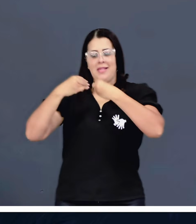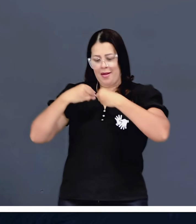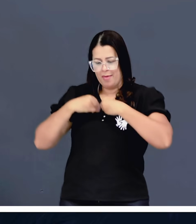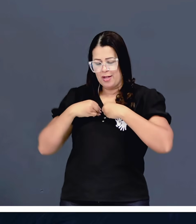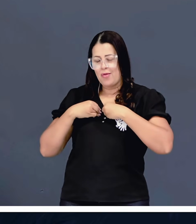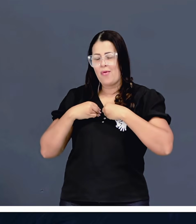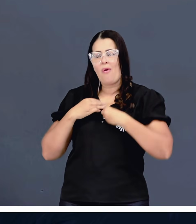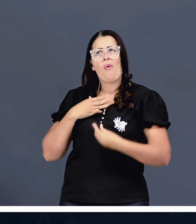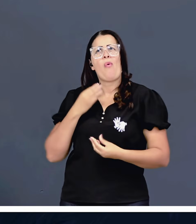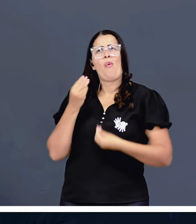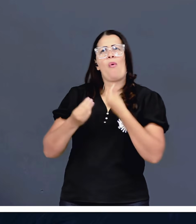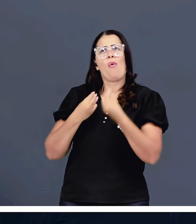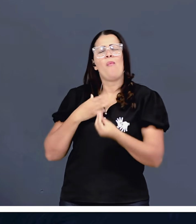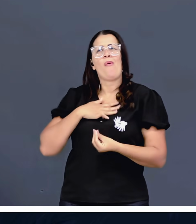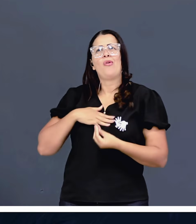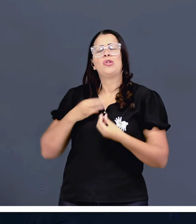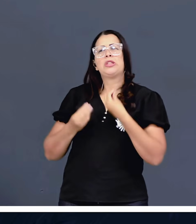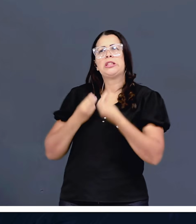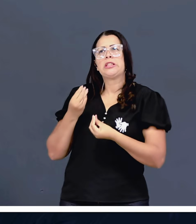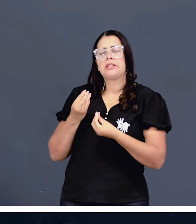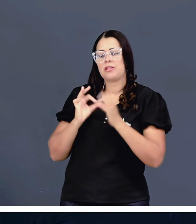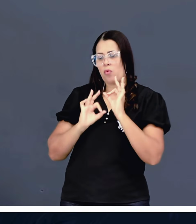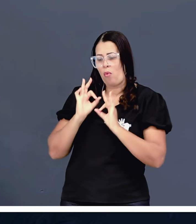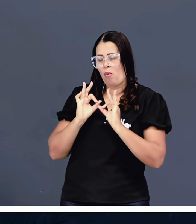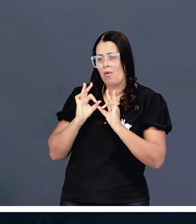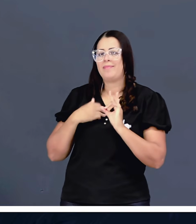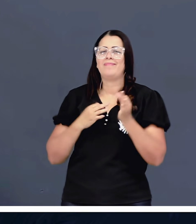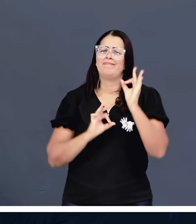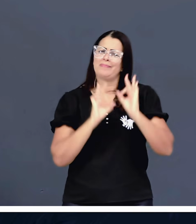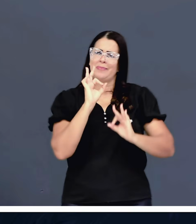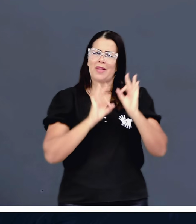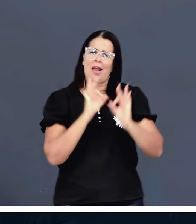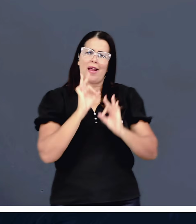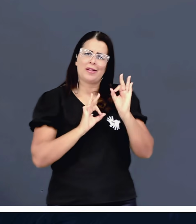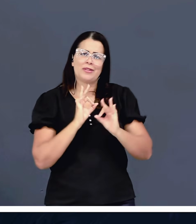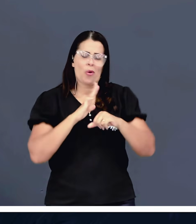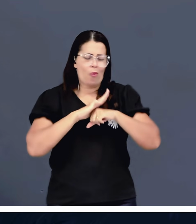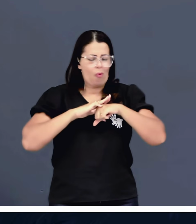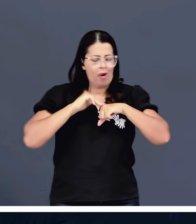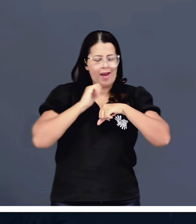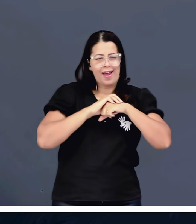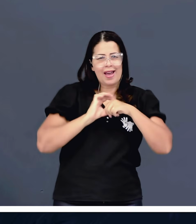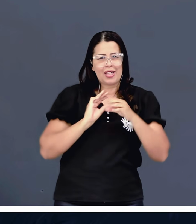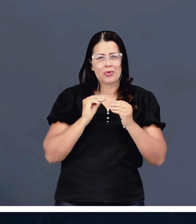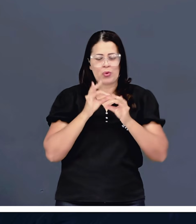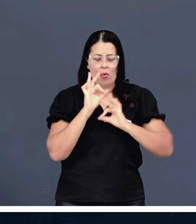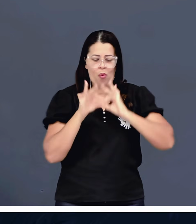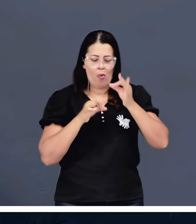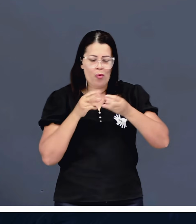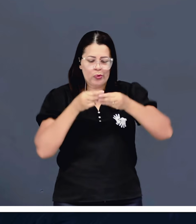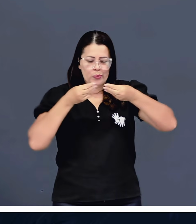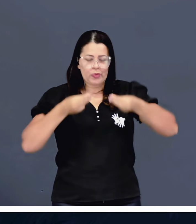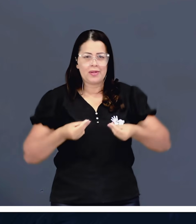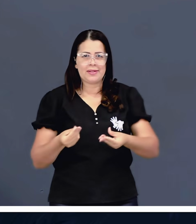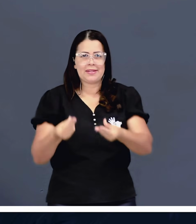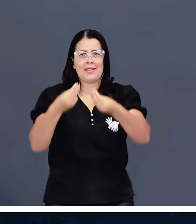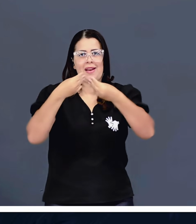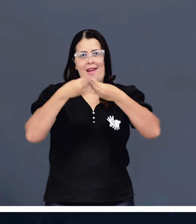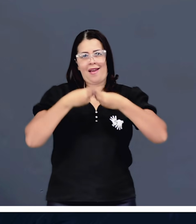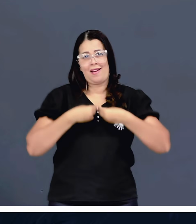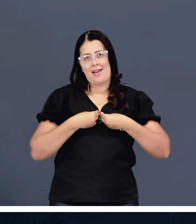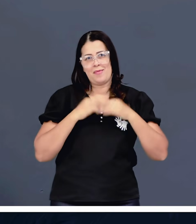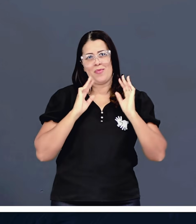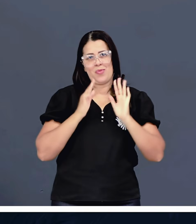como eu gostaria que tivesse. Então, prepare com muito carinho, embale, traga para a comunidade, porque em breve